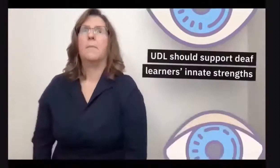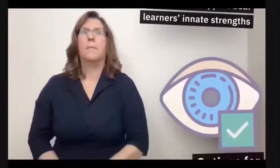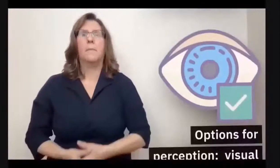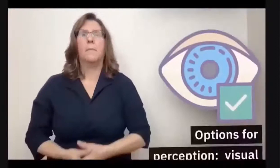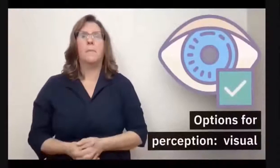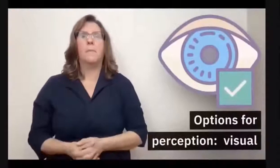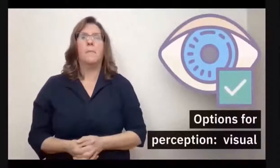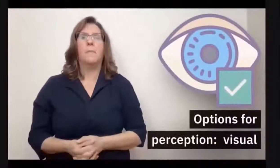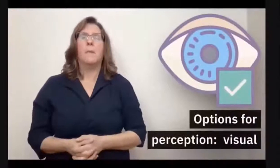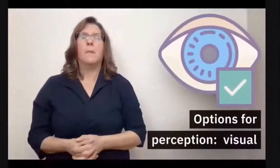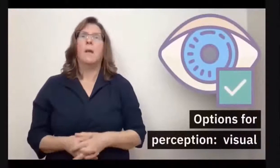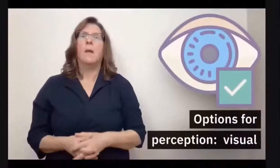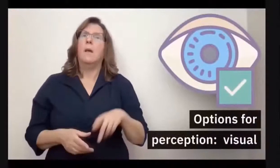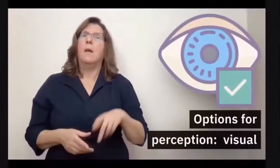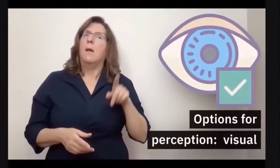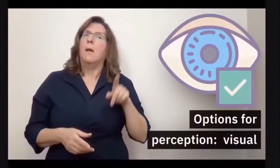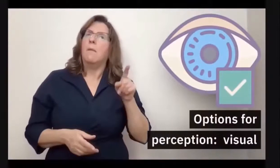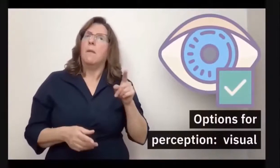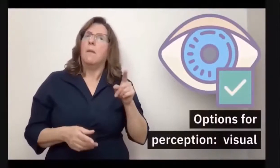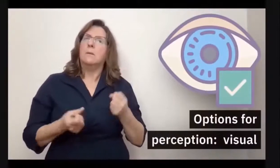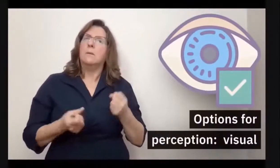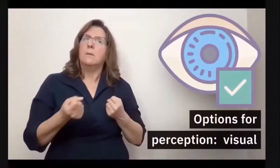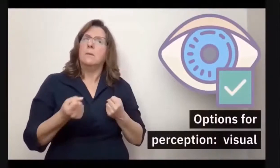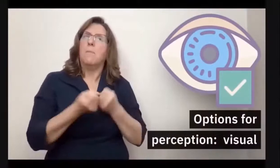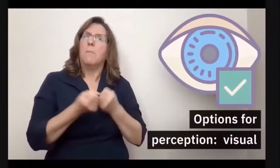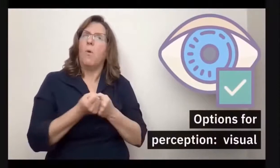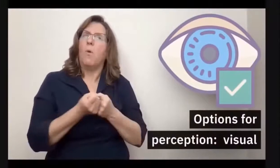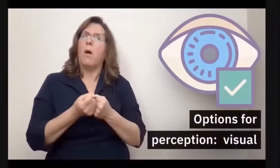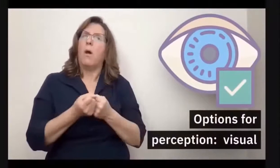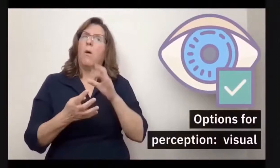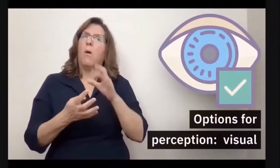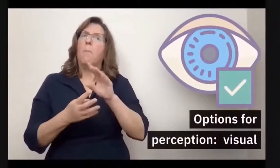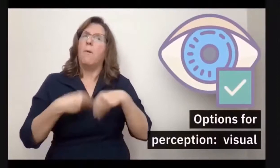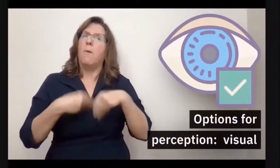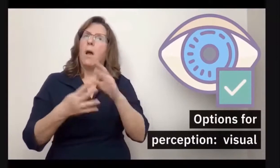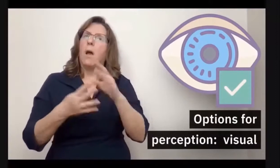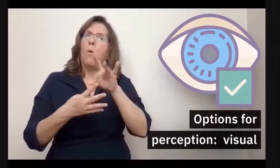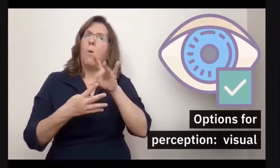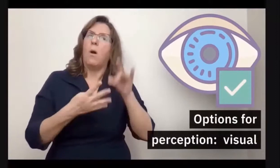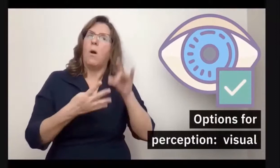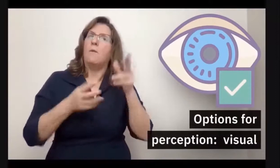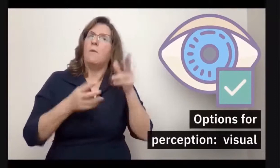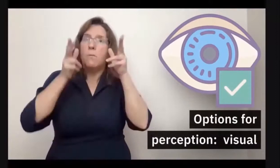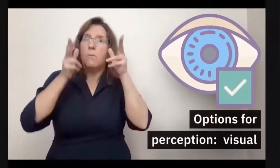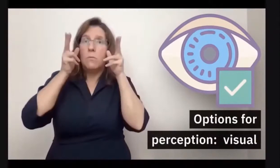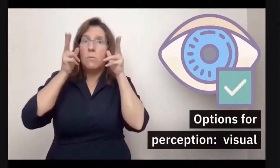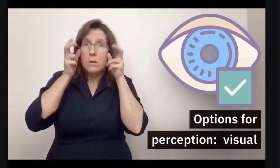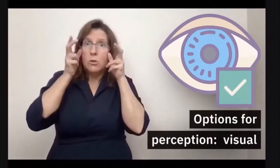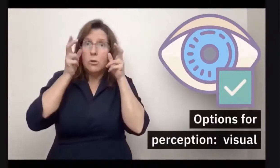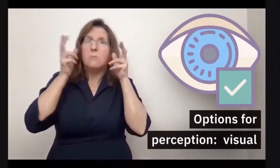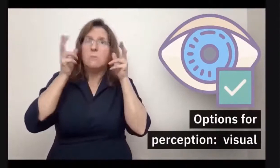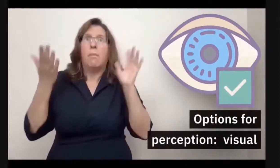Este ambiente de aprendizaje para dar opciones de aprendizaje a través de varios sentidos enfatiza también las opciones